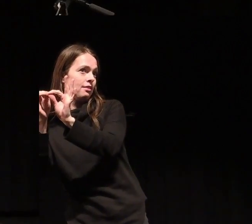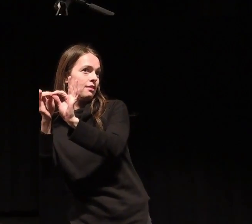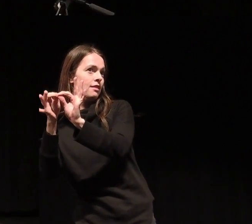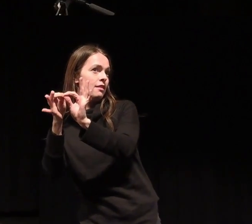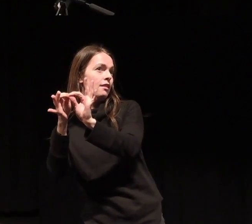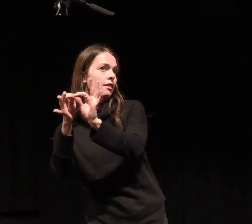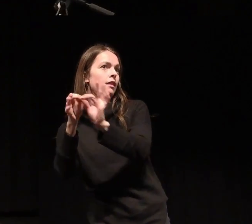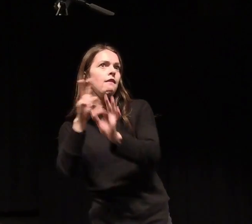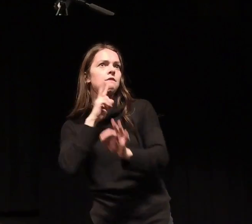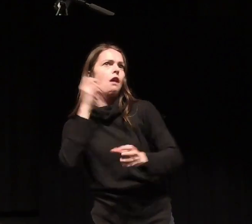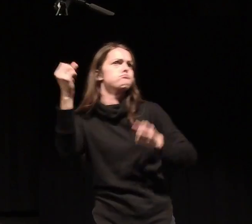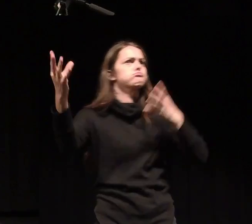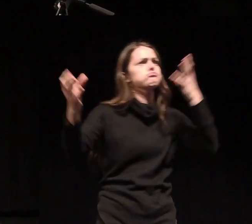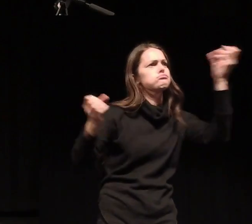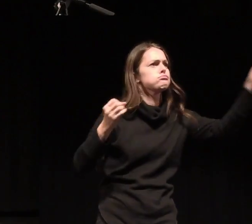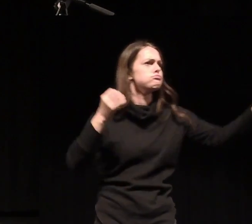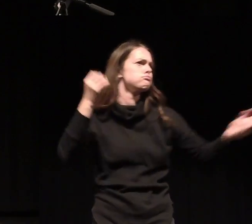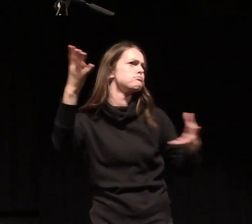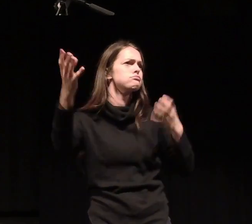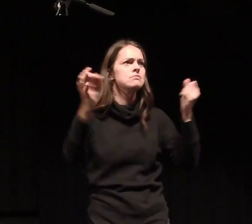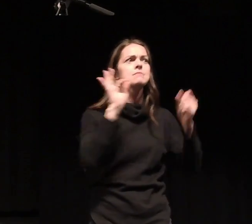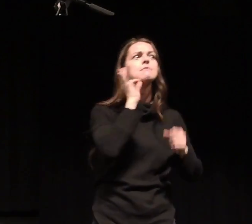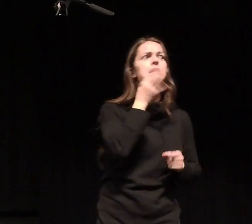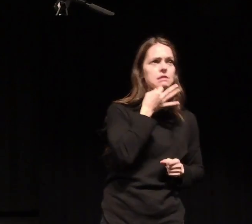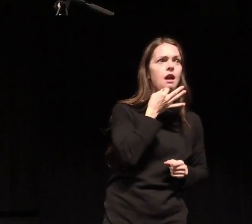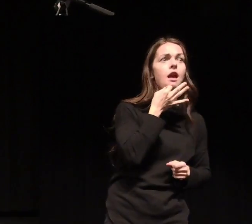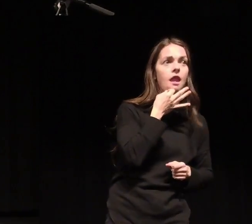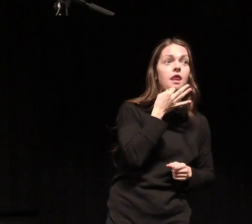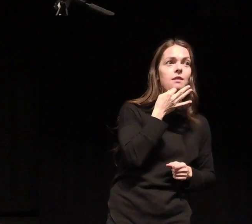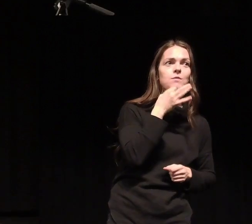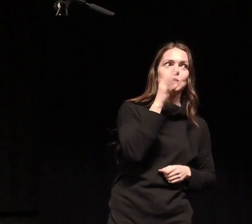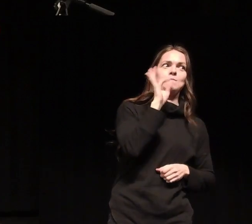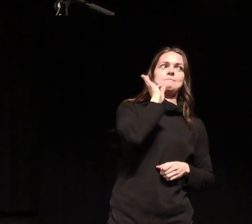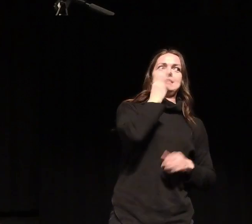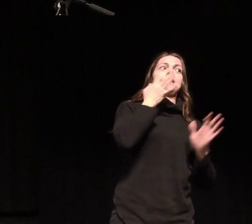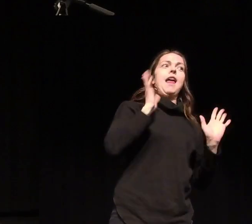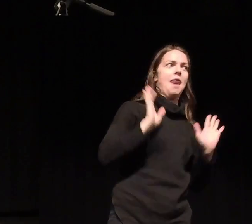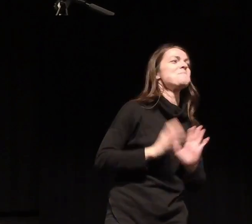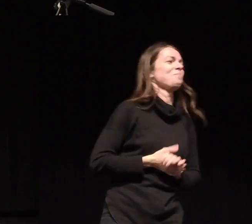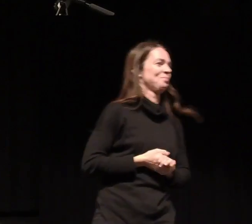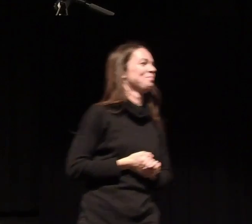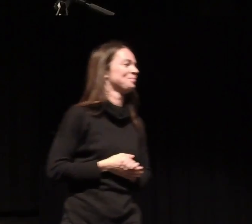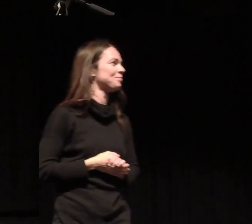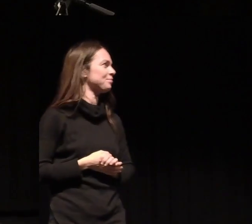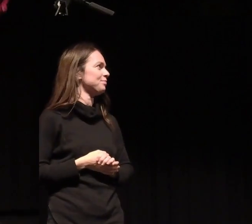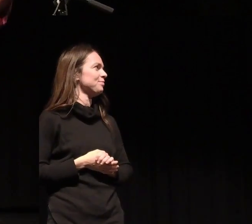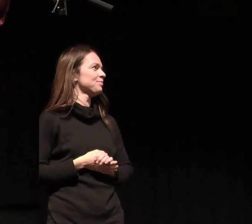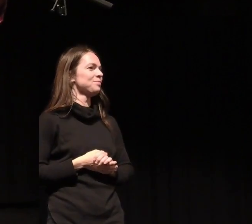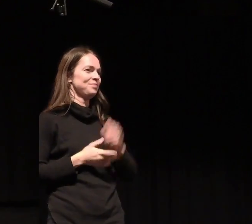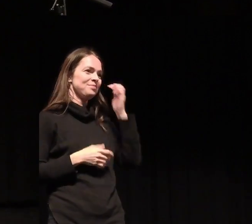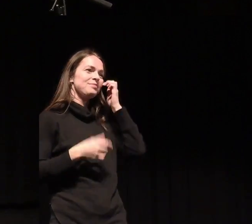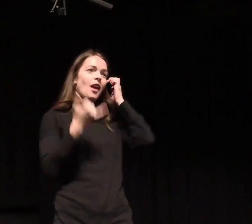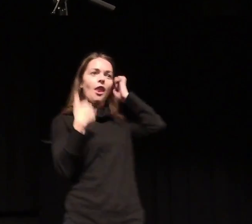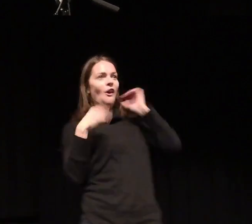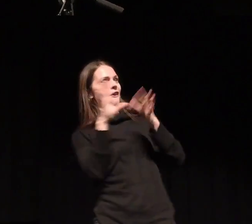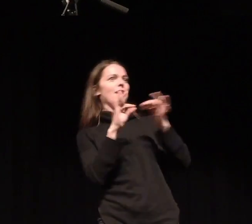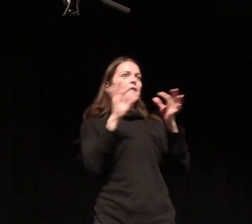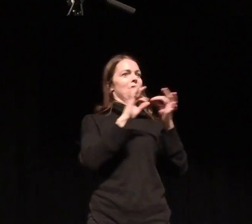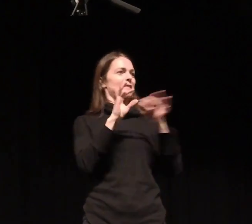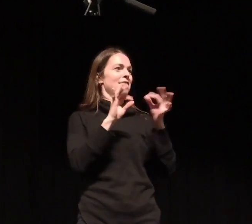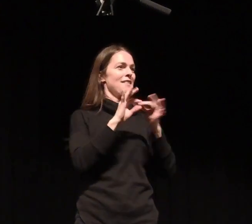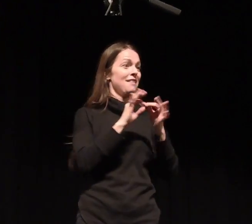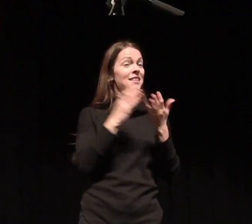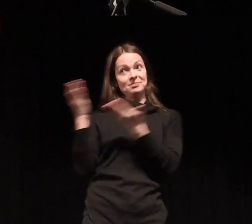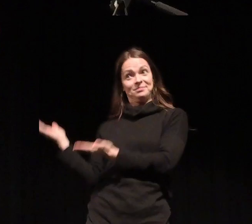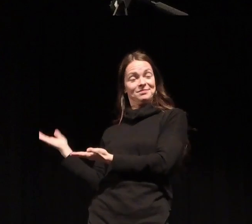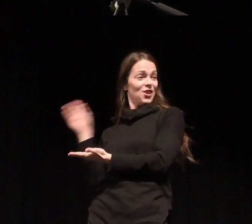façon très spéciale et très unique. Bon, je vous emporte avec